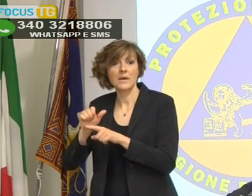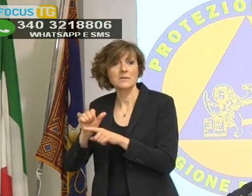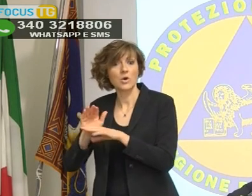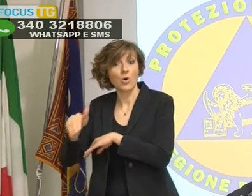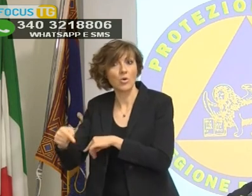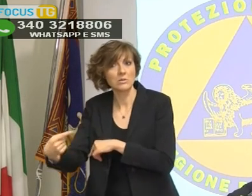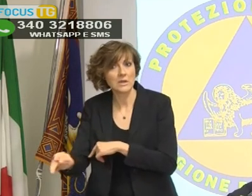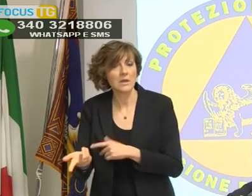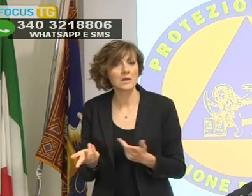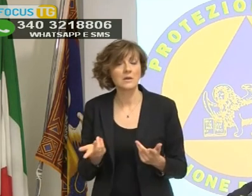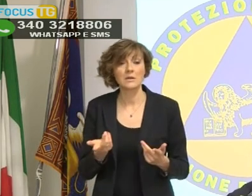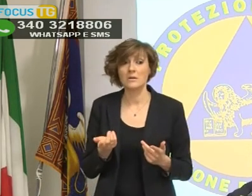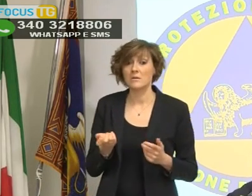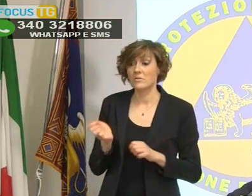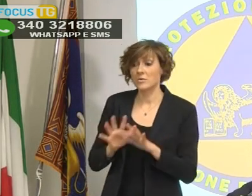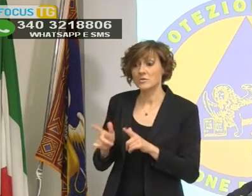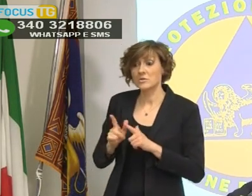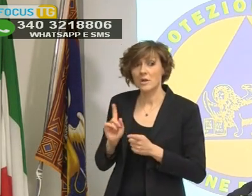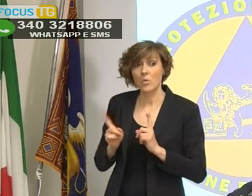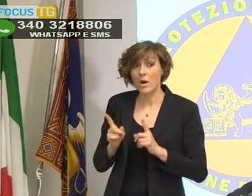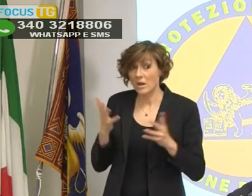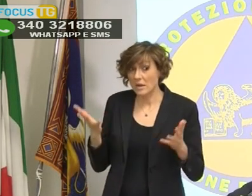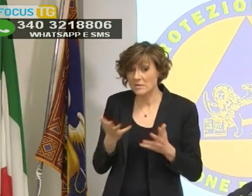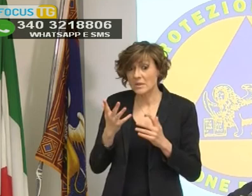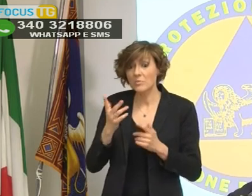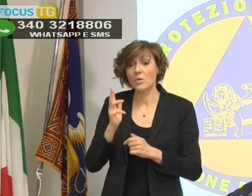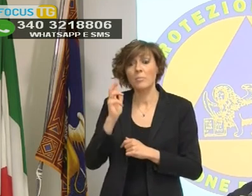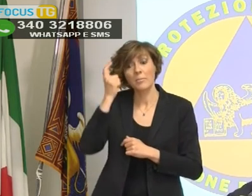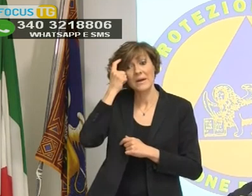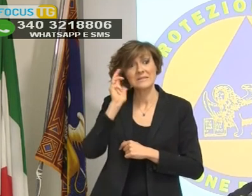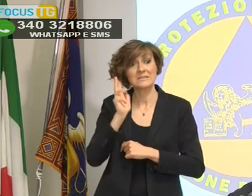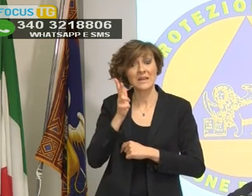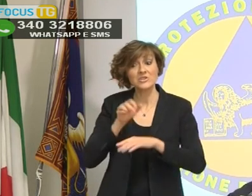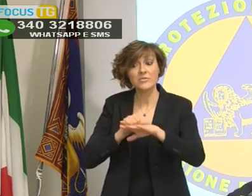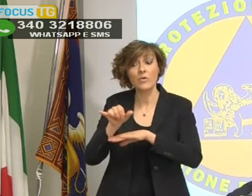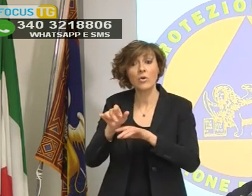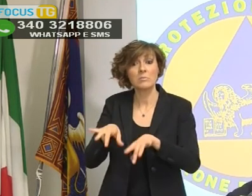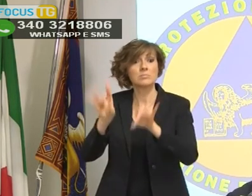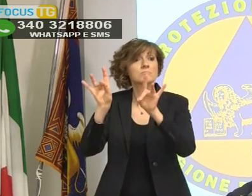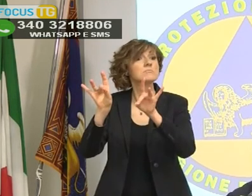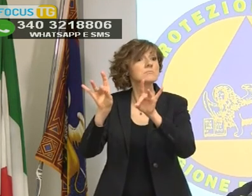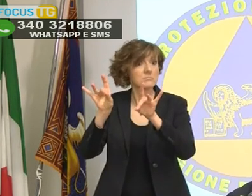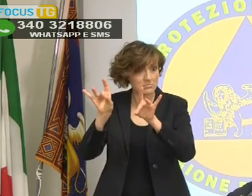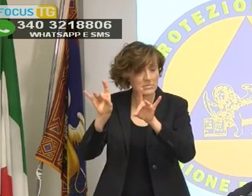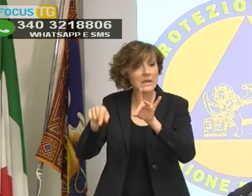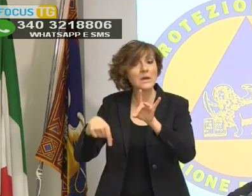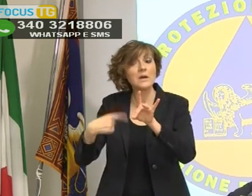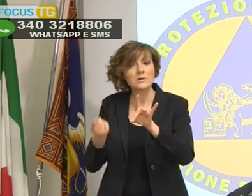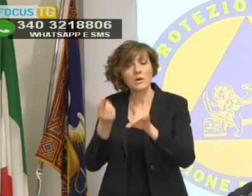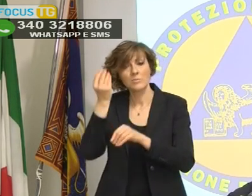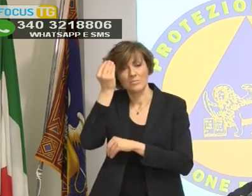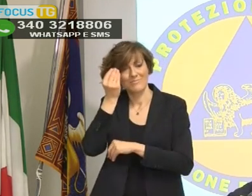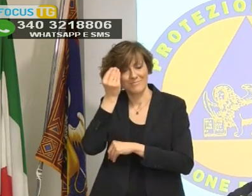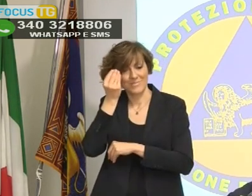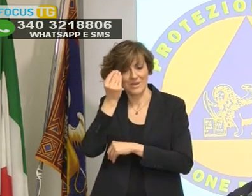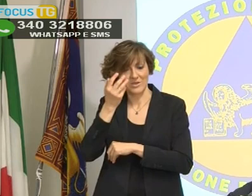c'è un'indicazione che sono la sospensione di voli su 13 paesi, questa è un'indicazione forte. Dopodiché io penso che sia fondamentale che ci